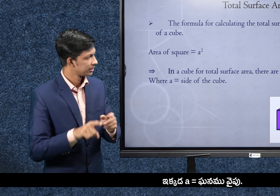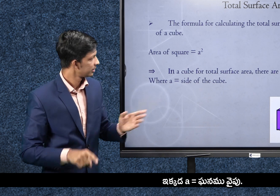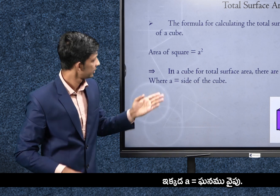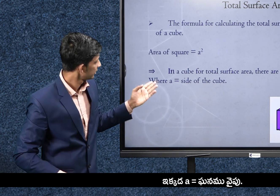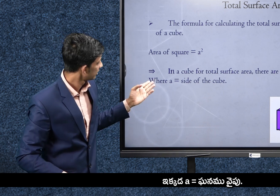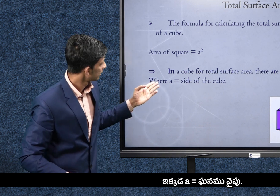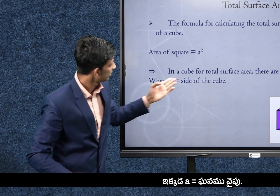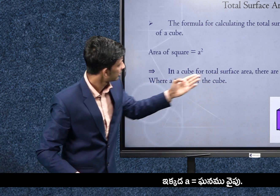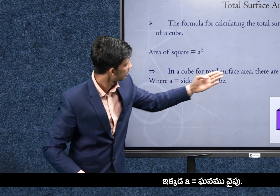సైడ్.